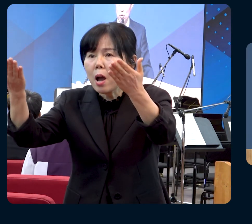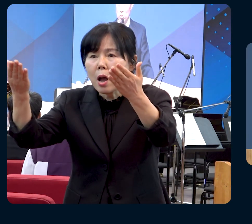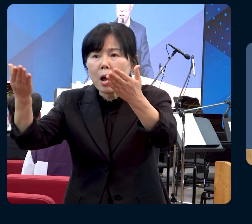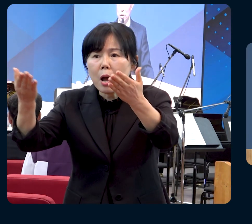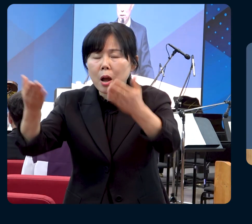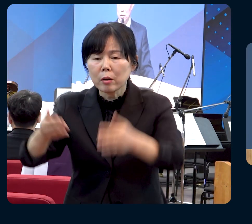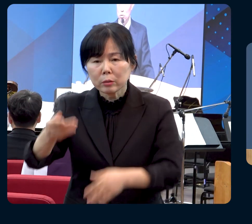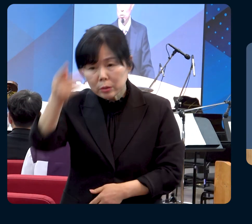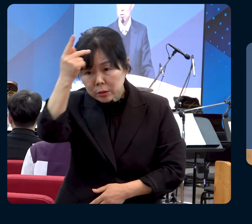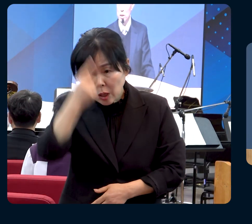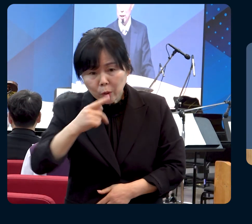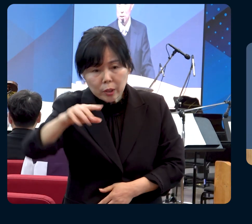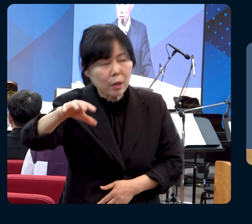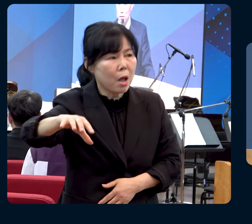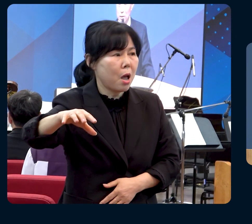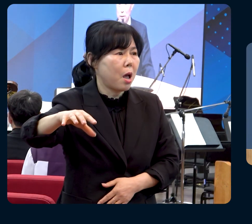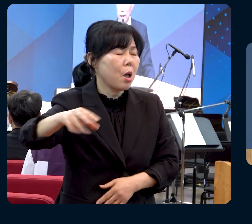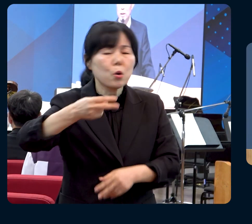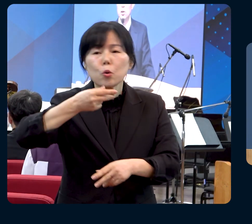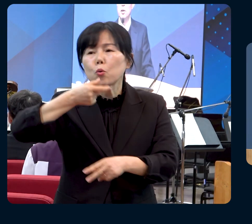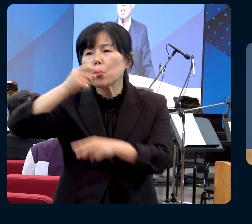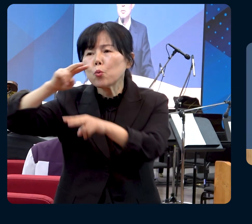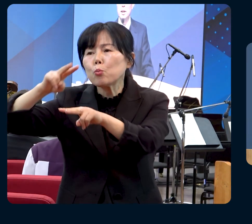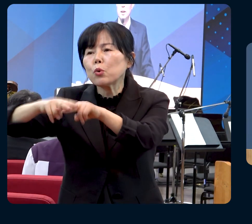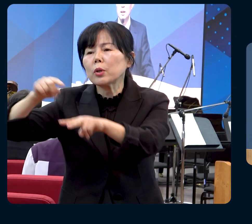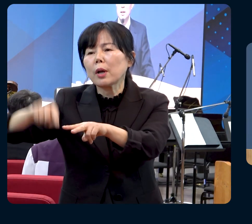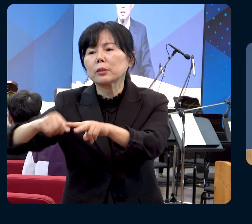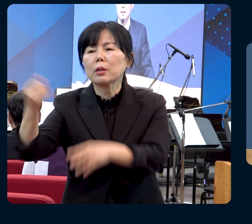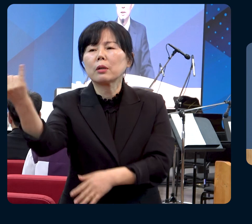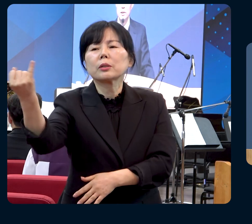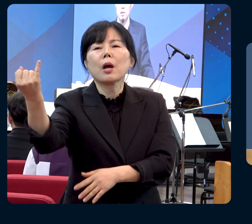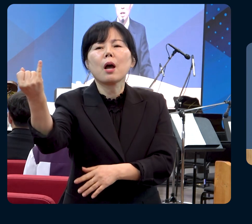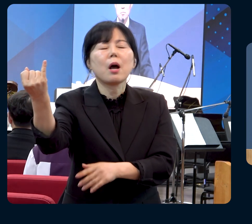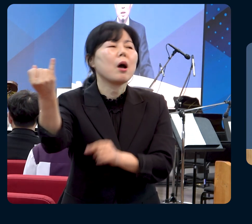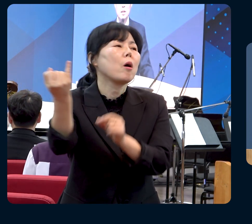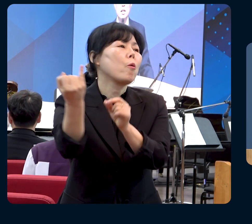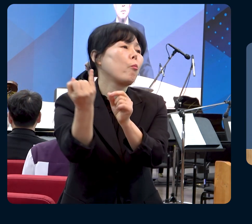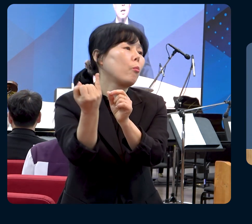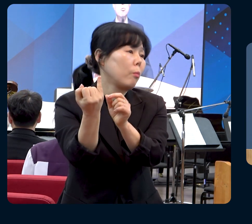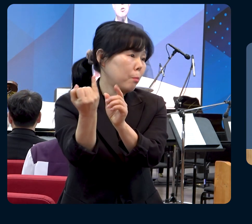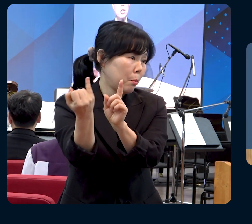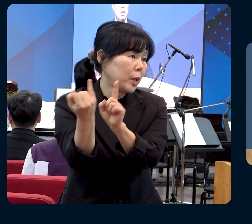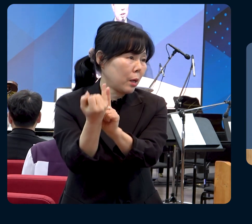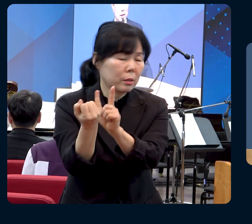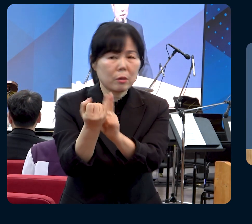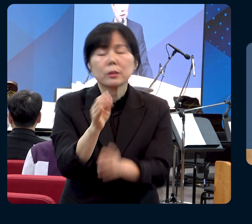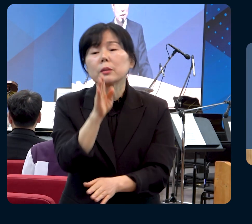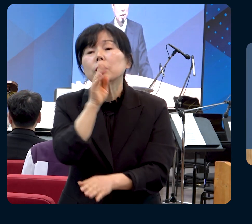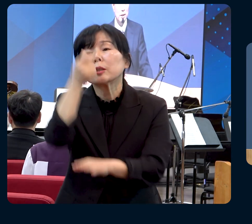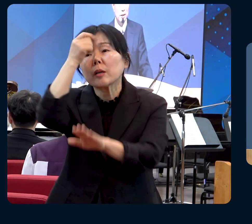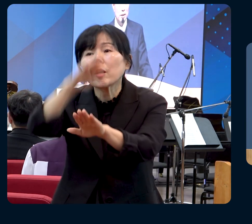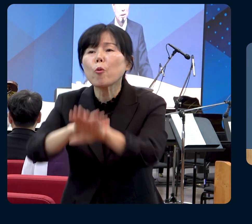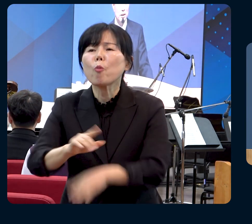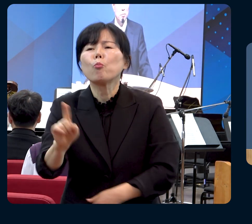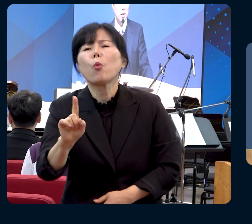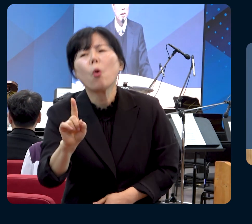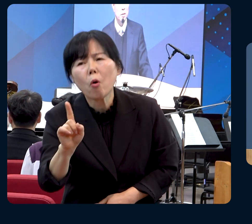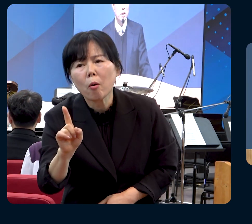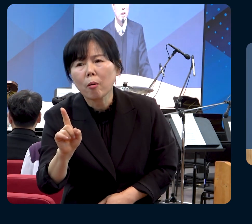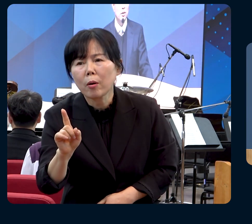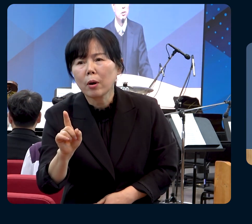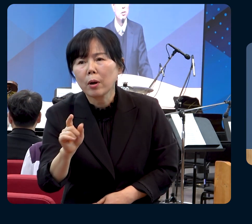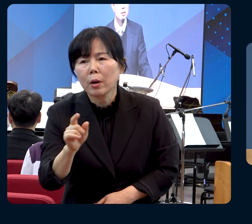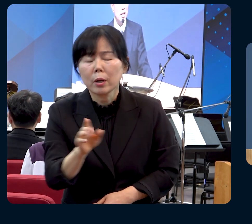사마리아의 수가성 우물가에서 한 여인을 만나 참된 예배가 무엇인지,